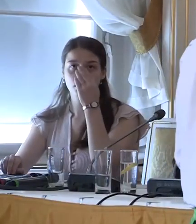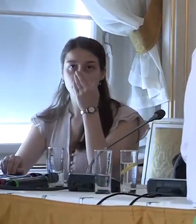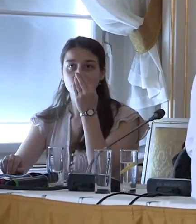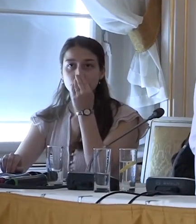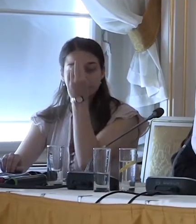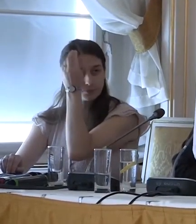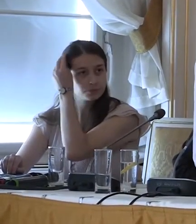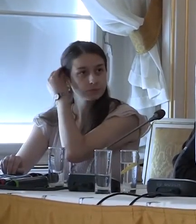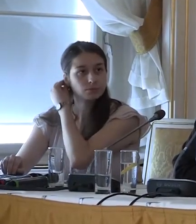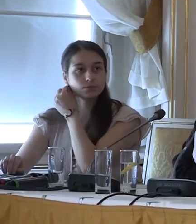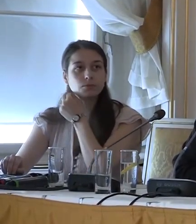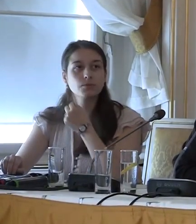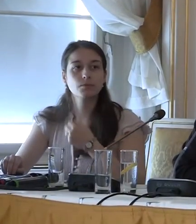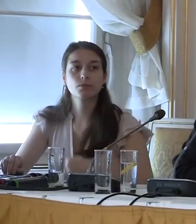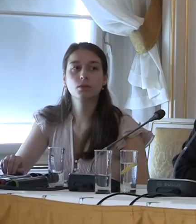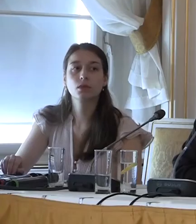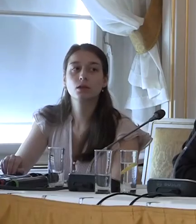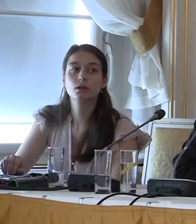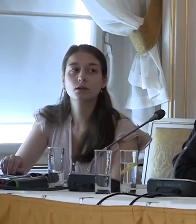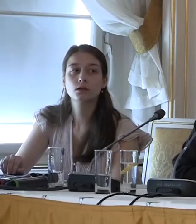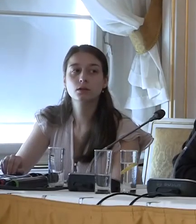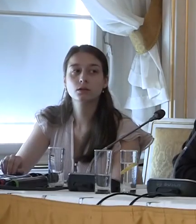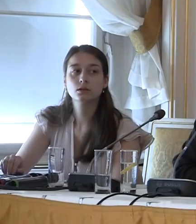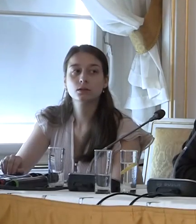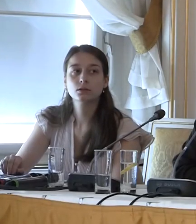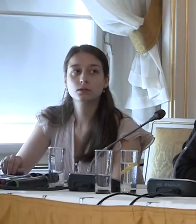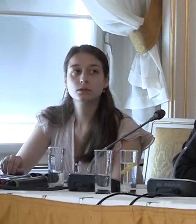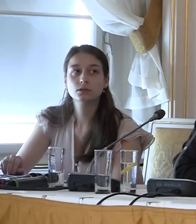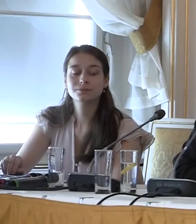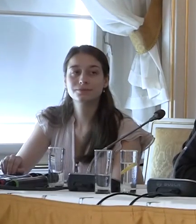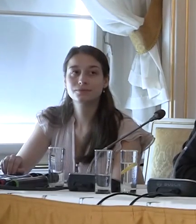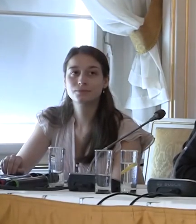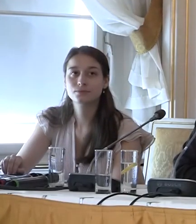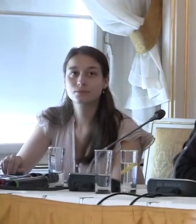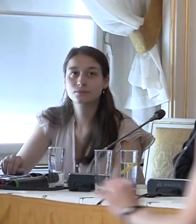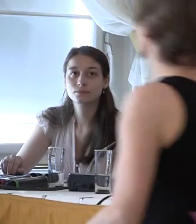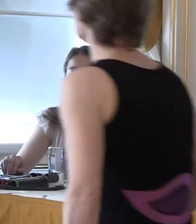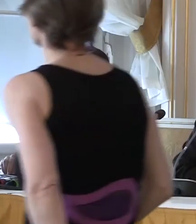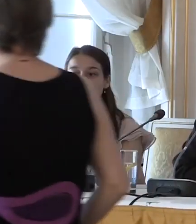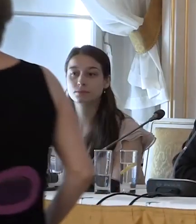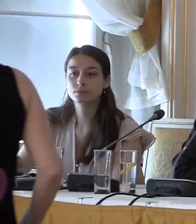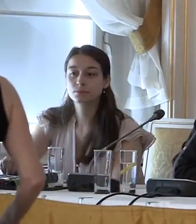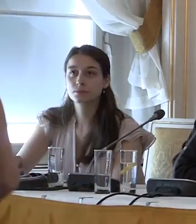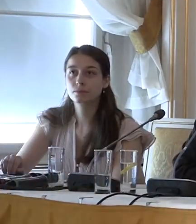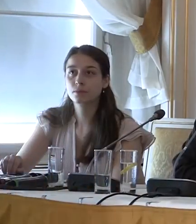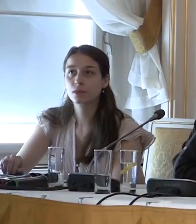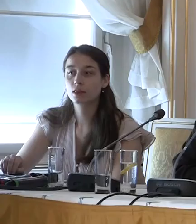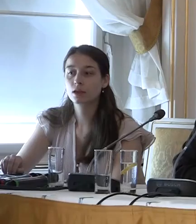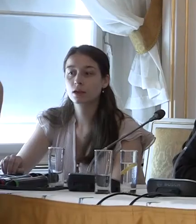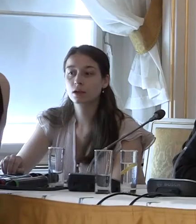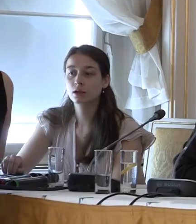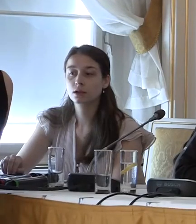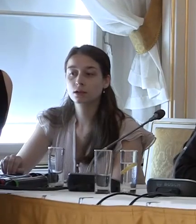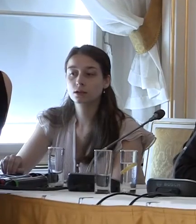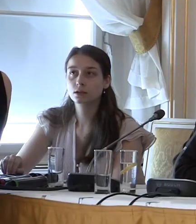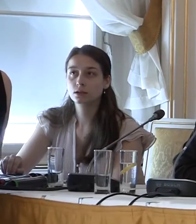dětí se sociálním znevýhodněním jsme v tom nějakém průměrném